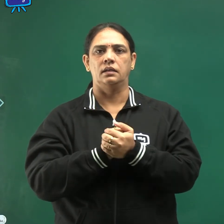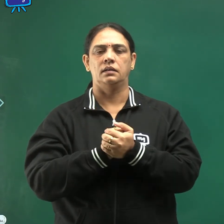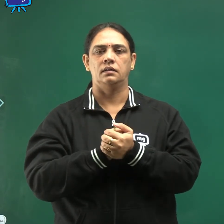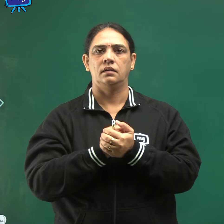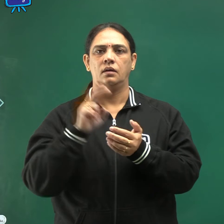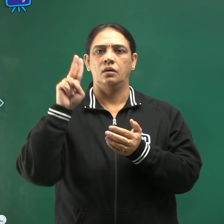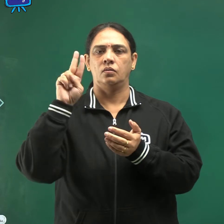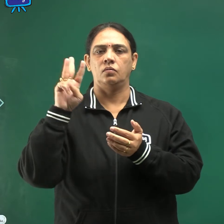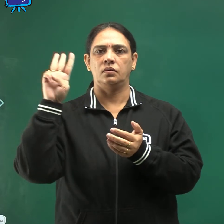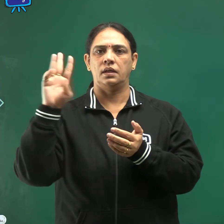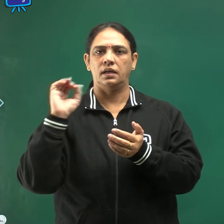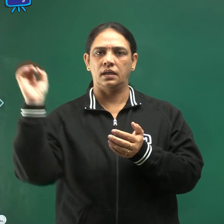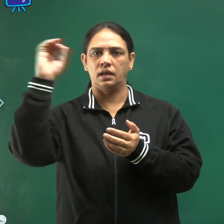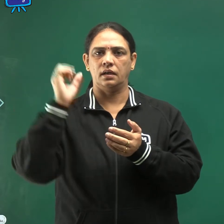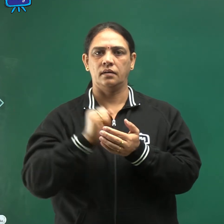23 डिग्री